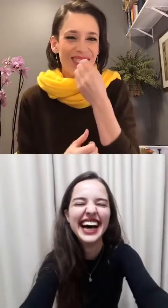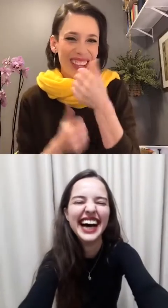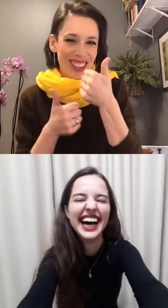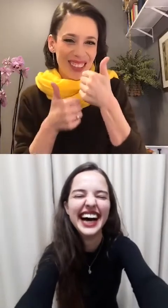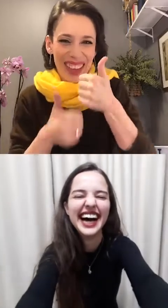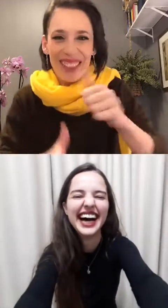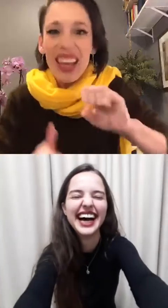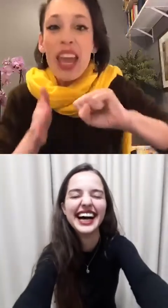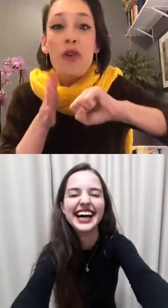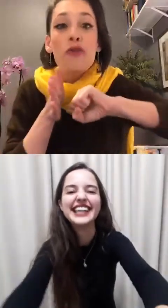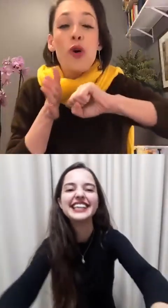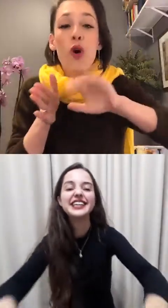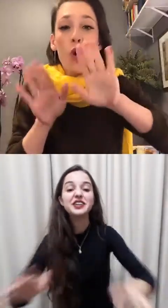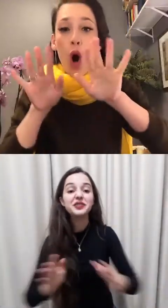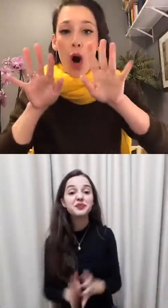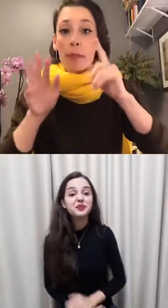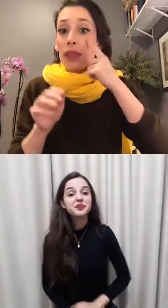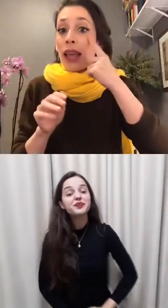tudo bem, tudo bem.